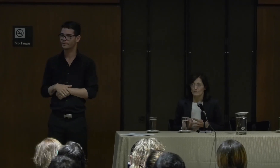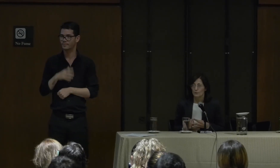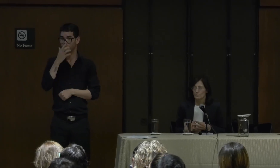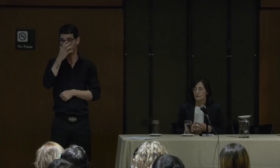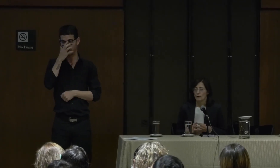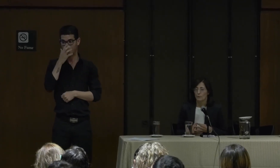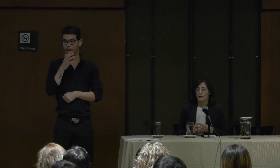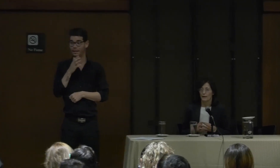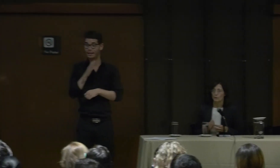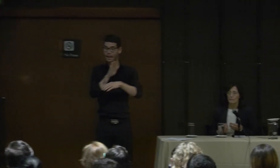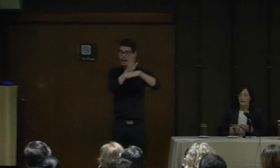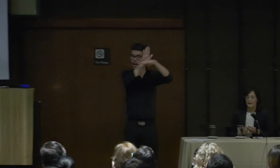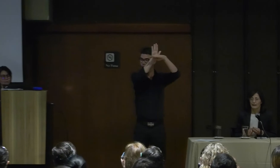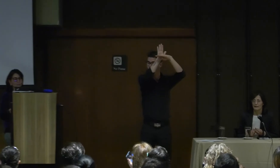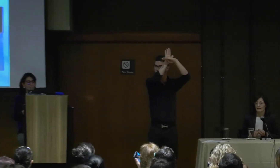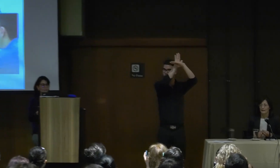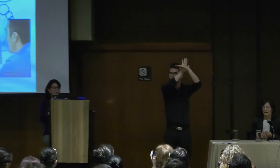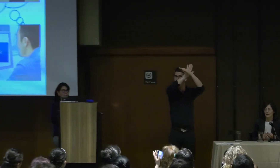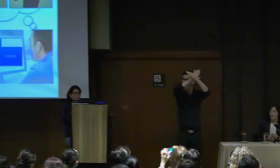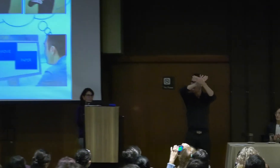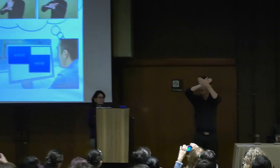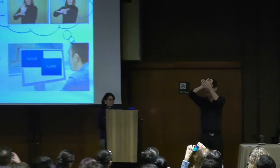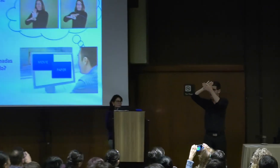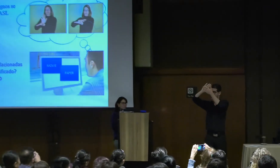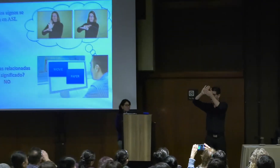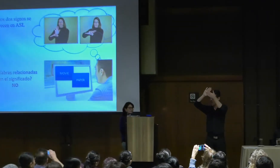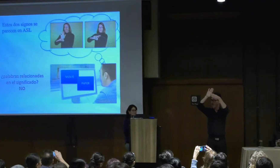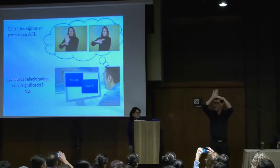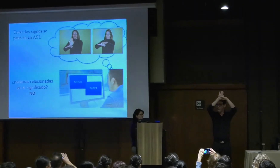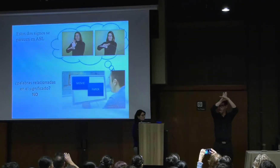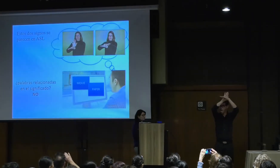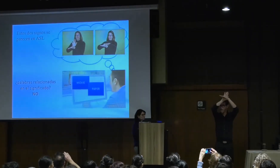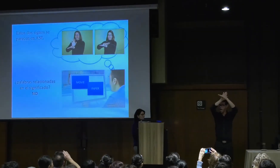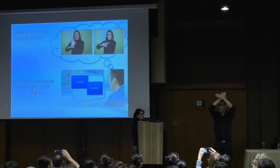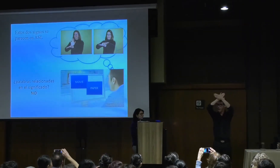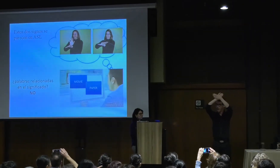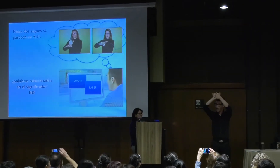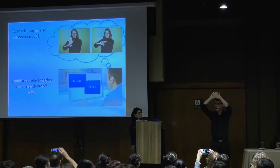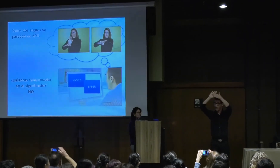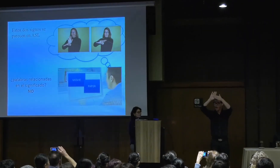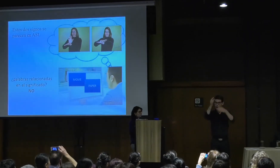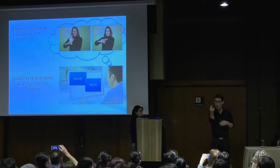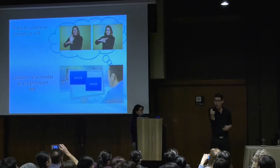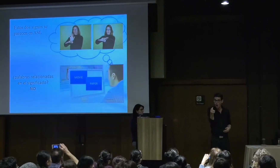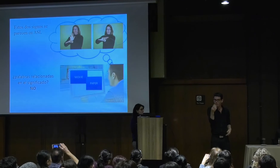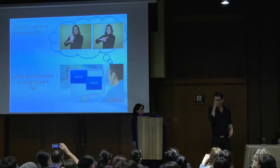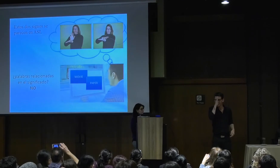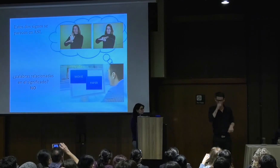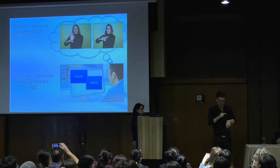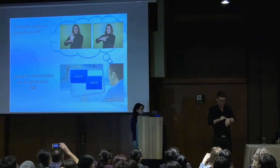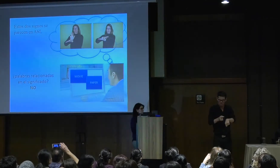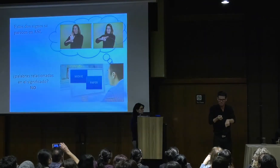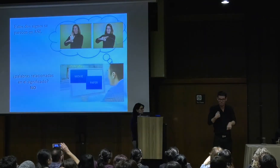Entonces esto como que de alguna manera les creaba un conflicto momentáneo.